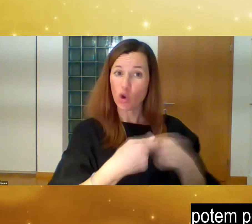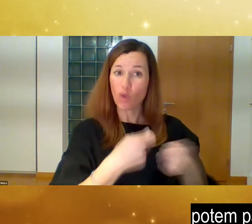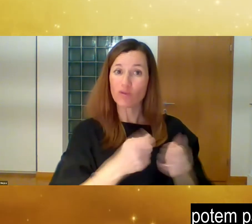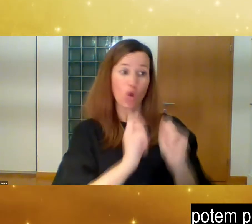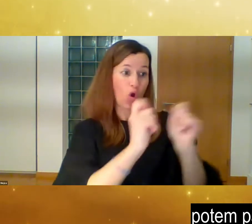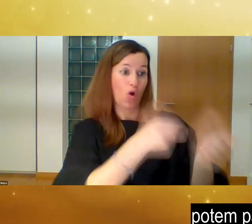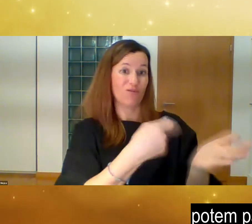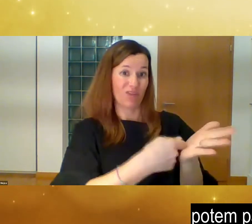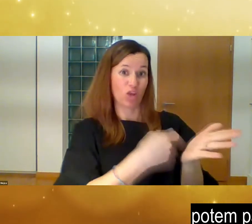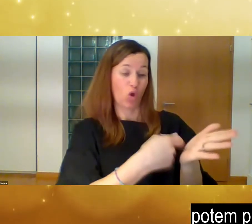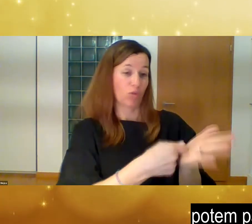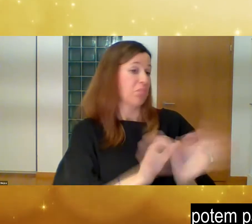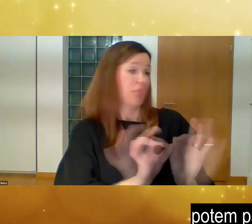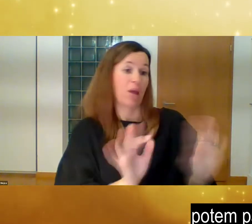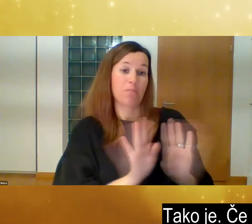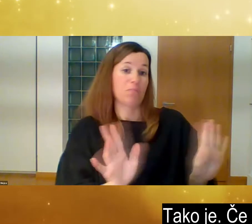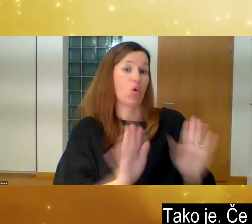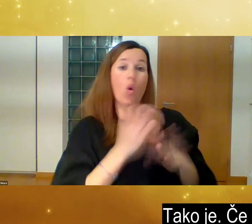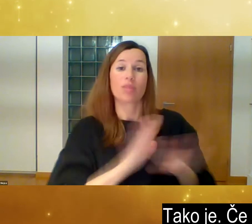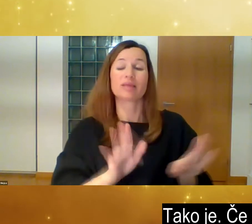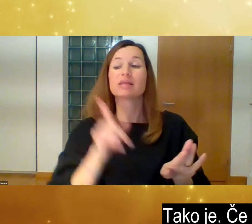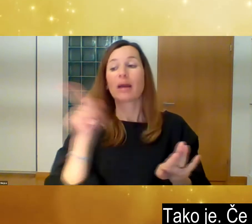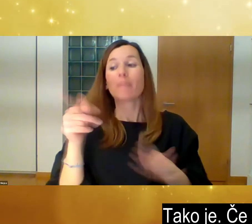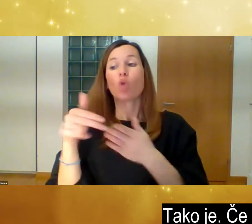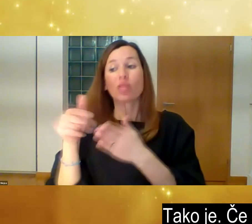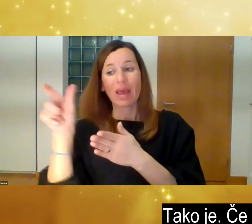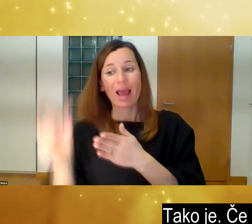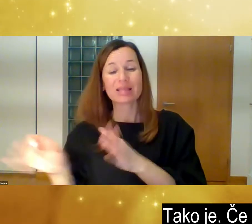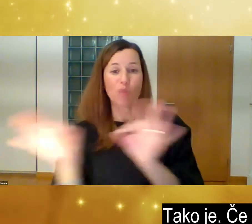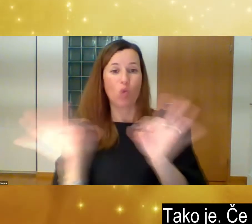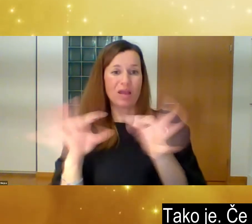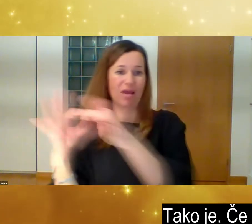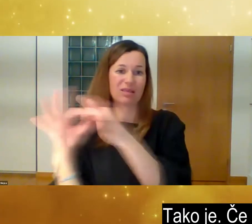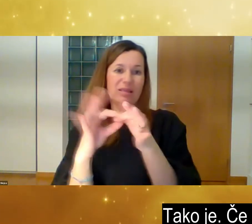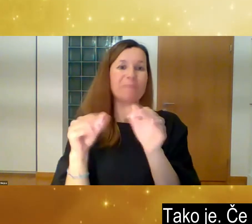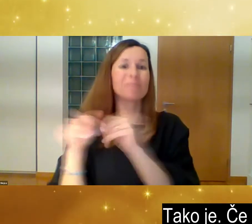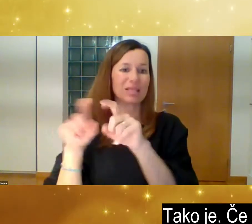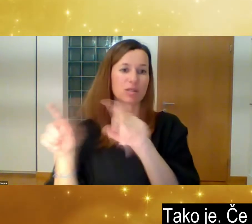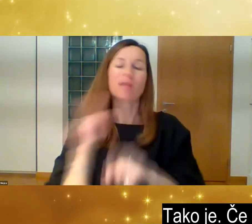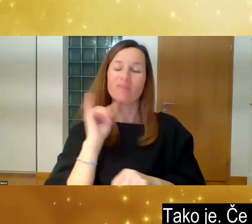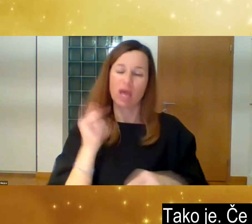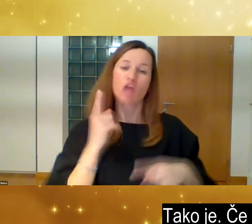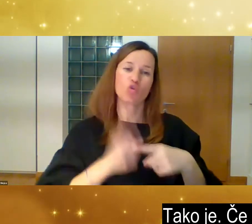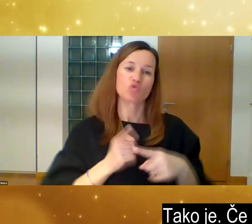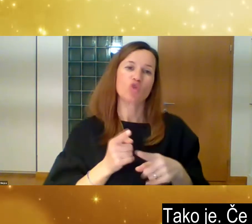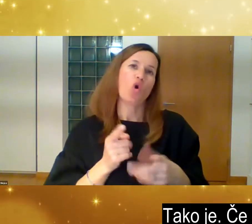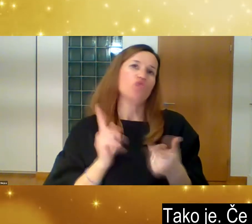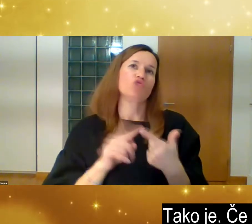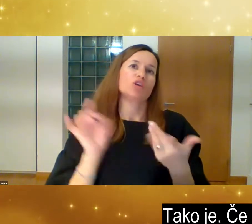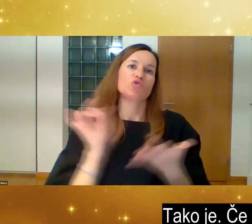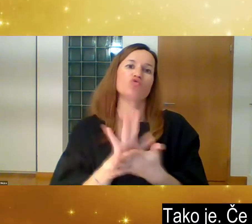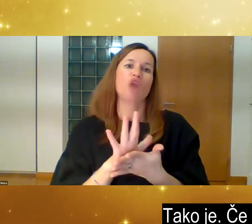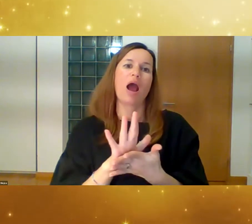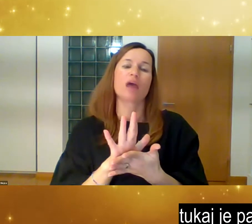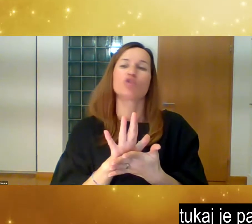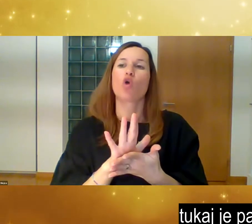pa prodajalec ureja z vami. Tako je. Dobro, če slučajno kakšne zadeve ne bi imel, pa je pač